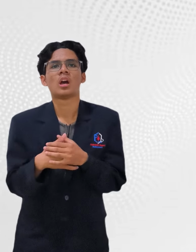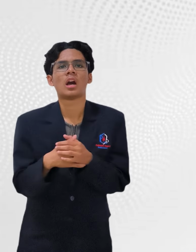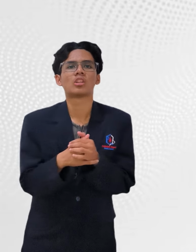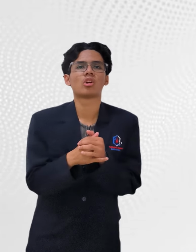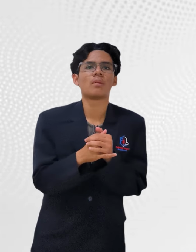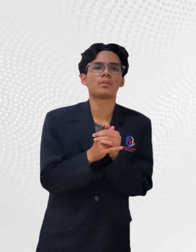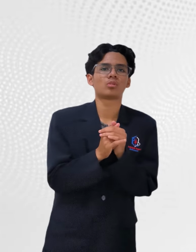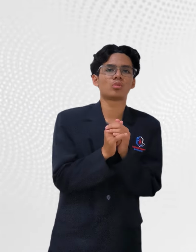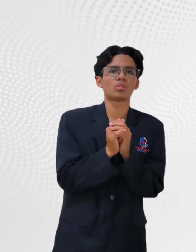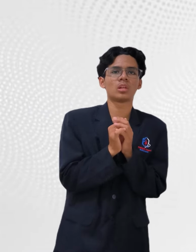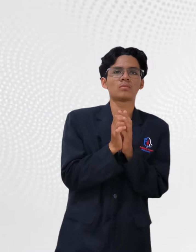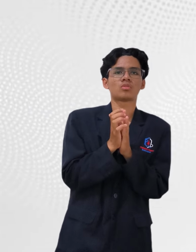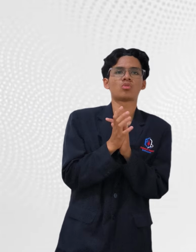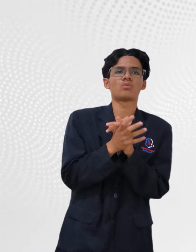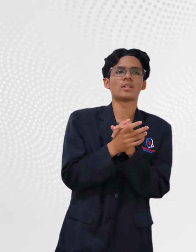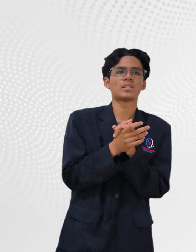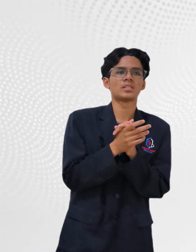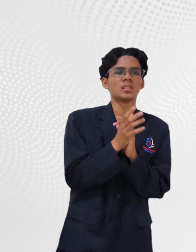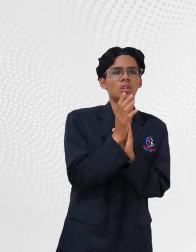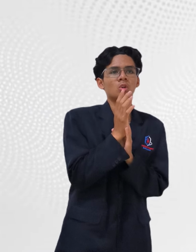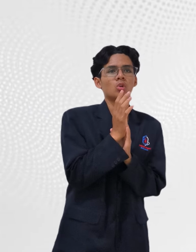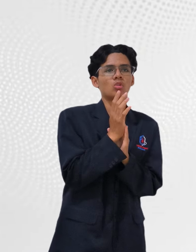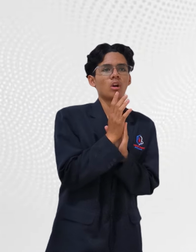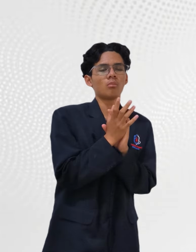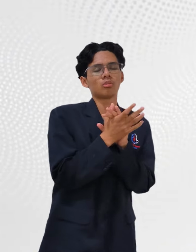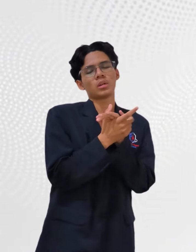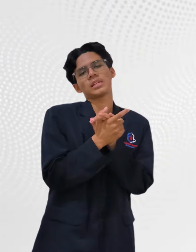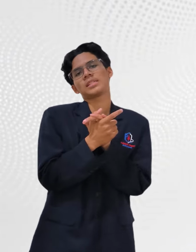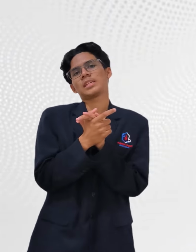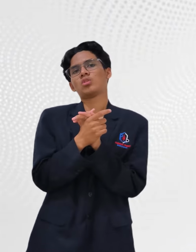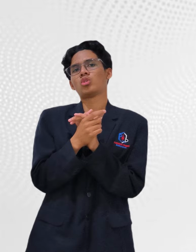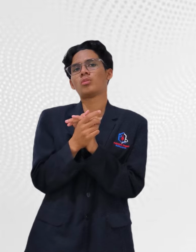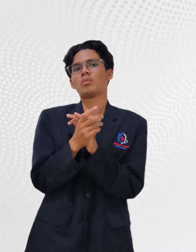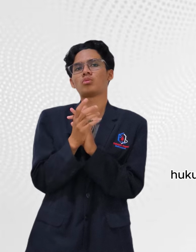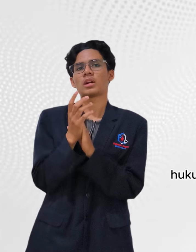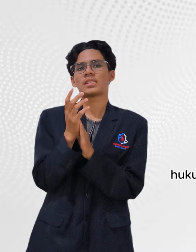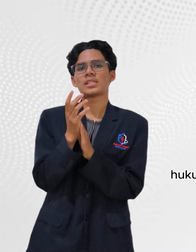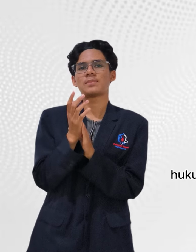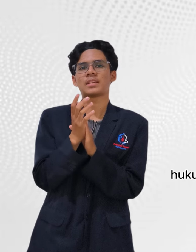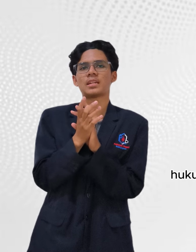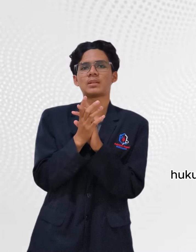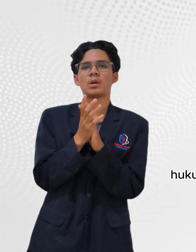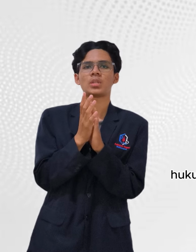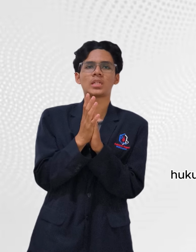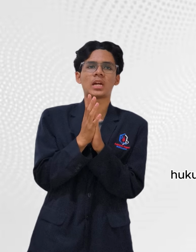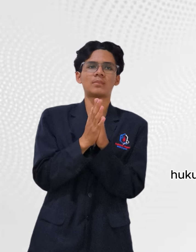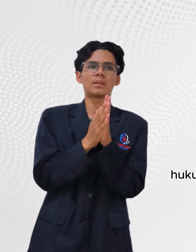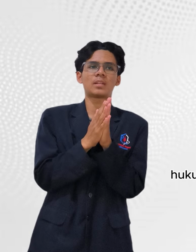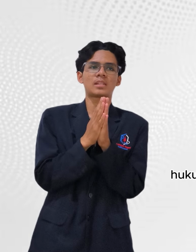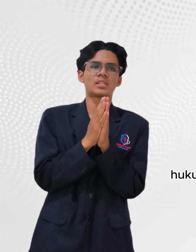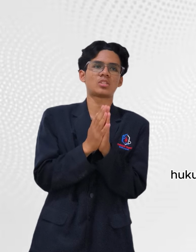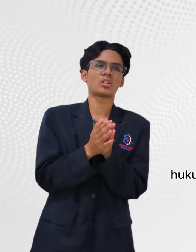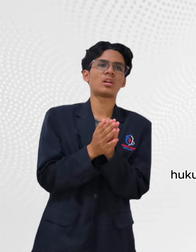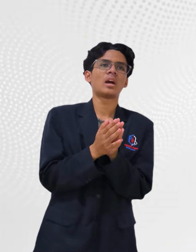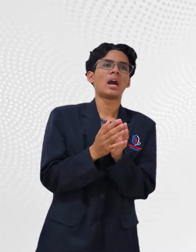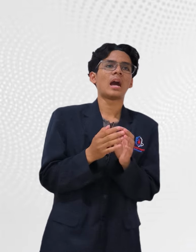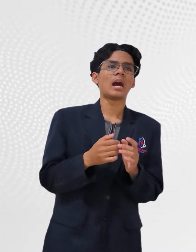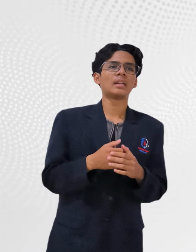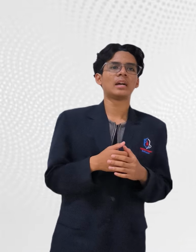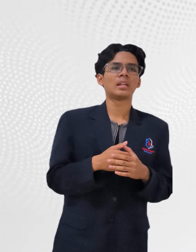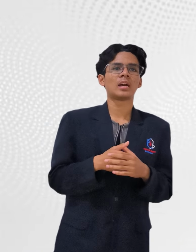maksimum atau amplitudo dalam subfase. Hukum Ohm untuk AC. Hukum Ohm untuk AC menyatakan bahwa tegangan pada